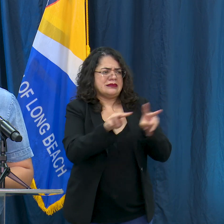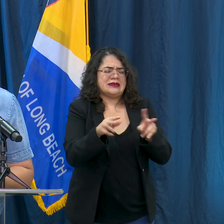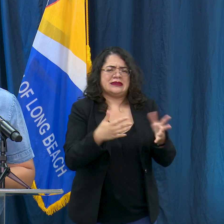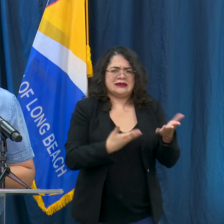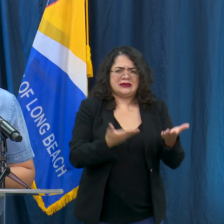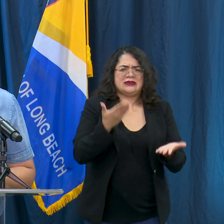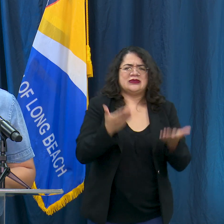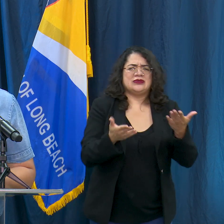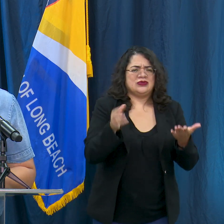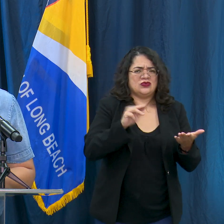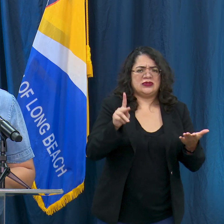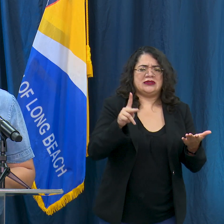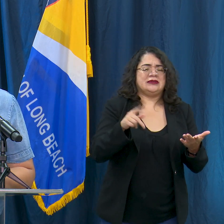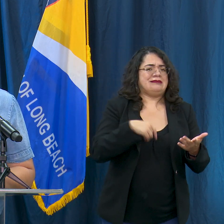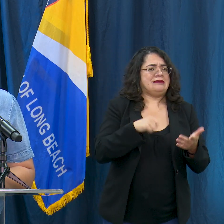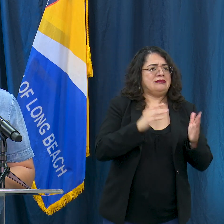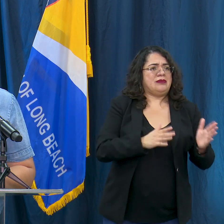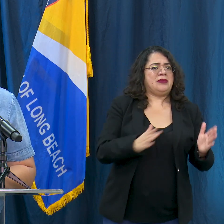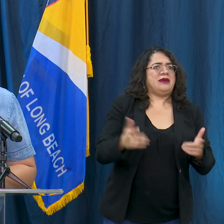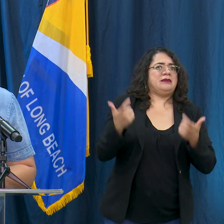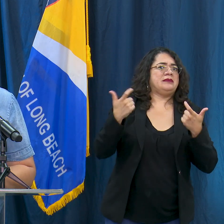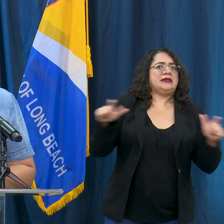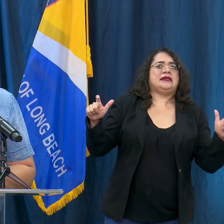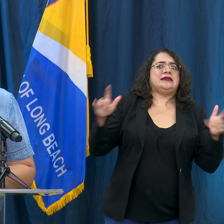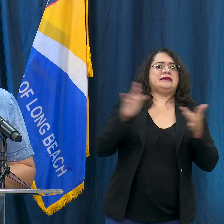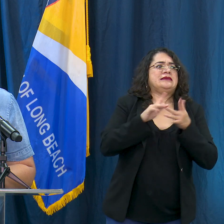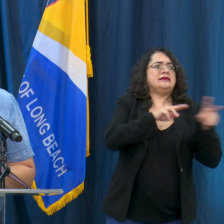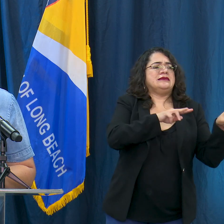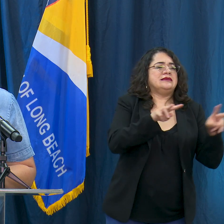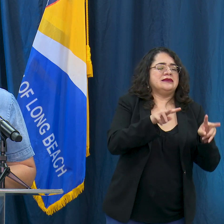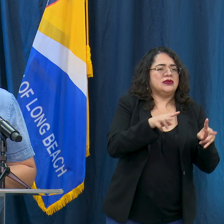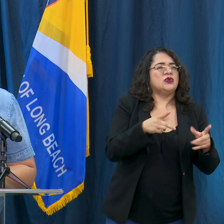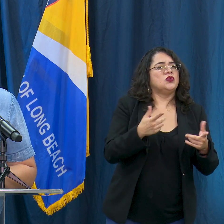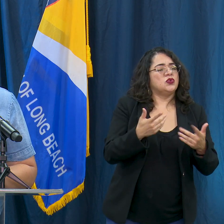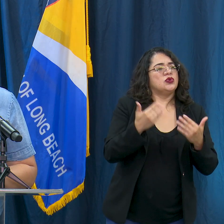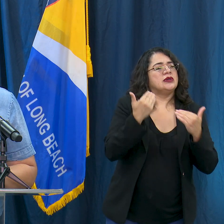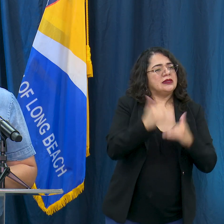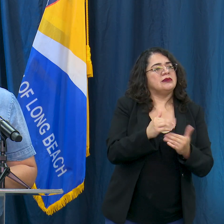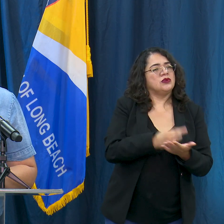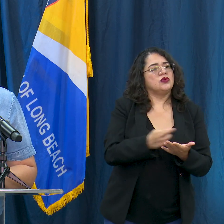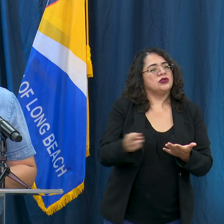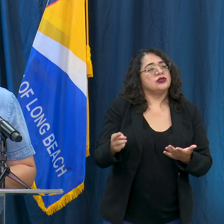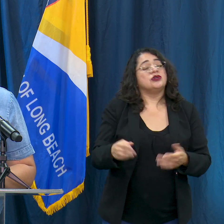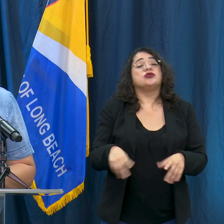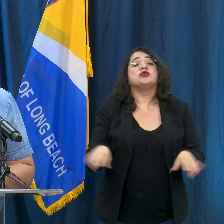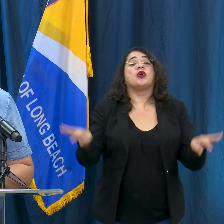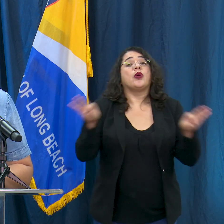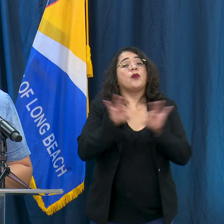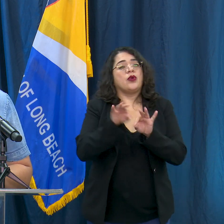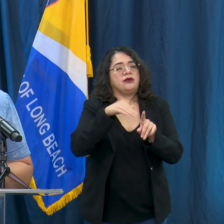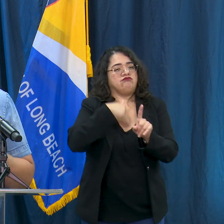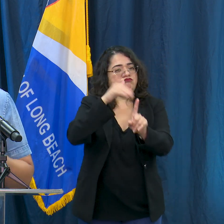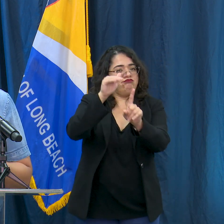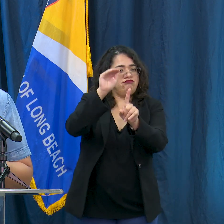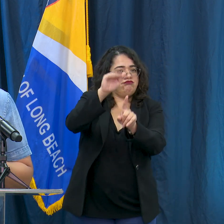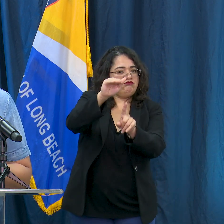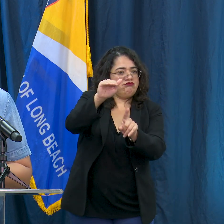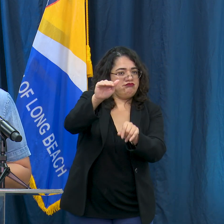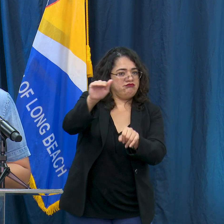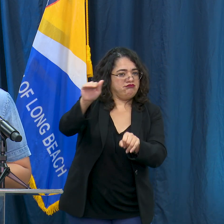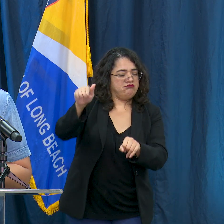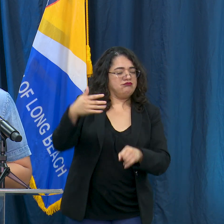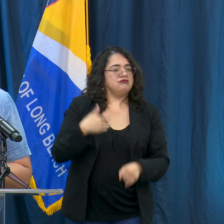el impacto de transmisión local. Entonces también es un recordatorio. Hemos estado